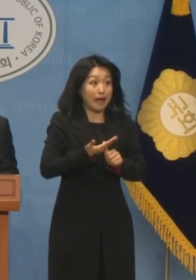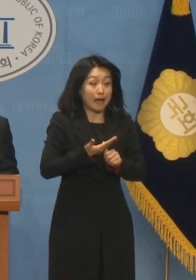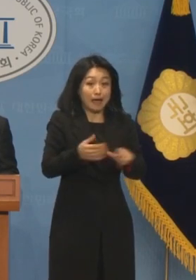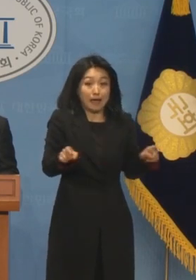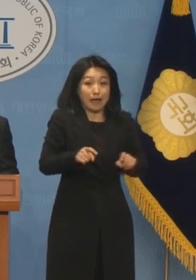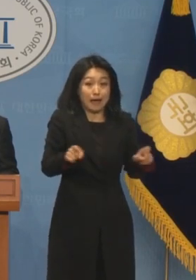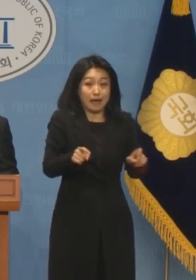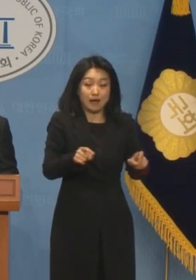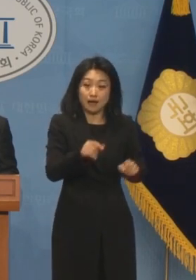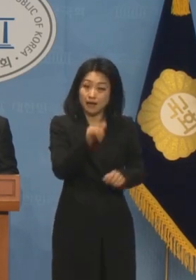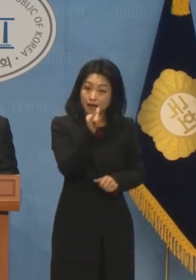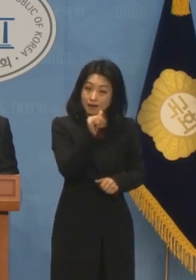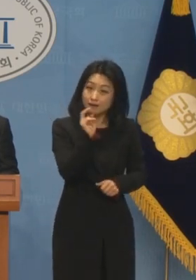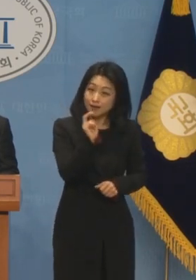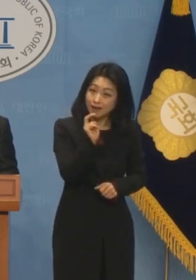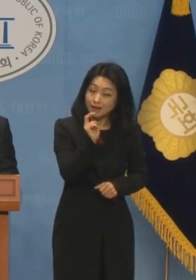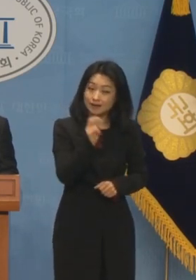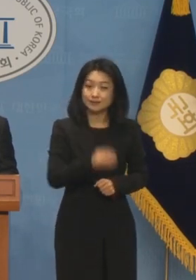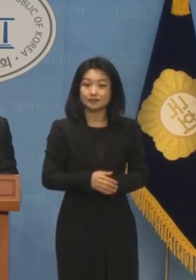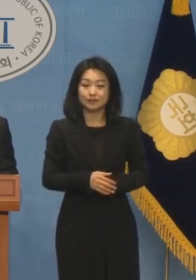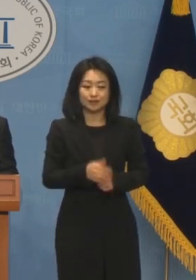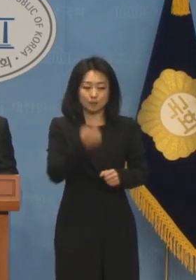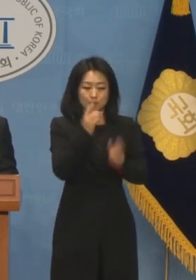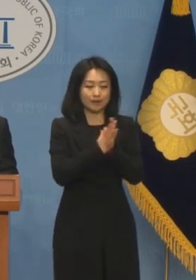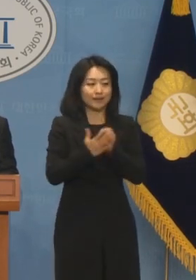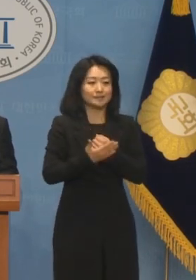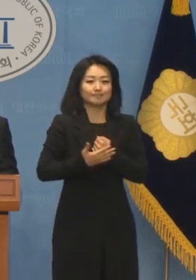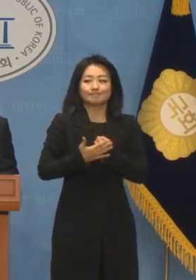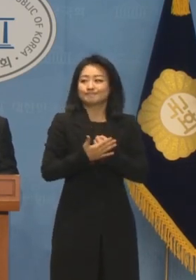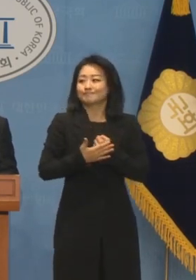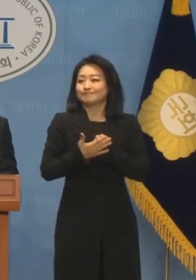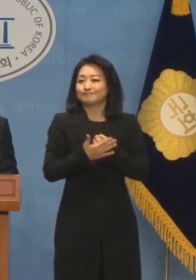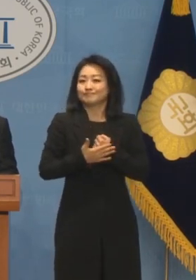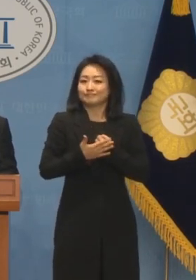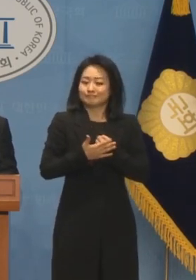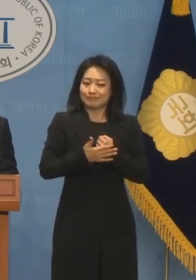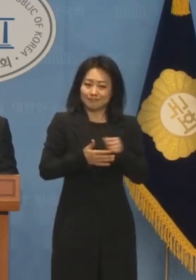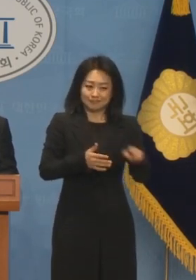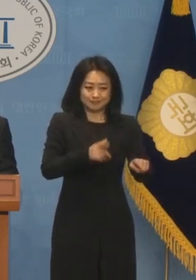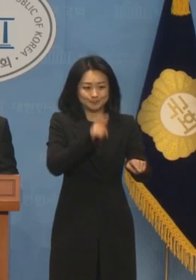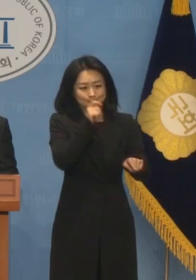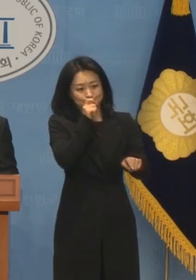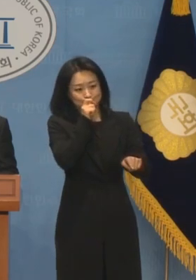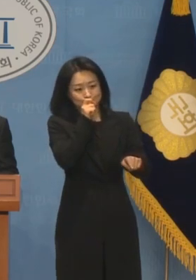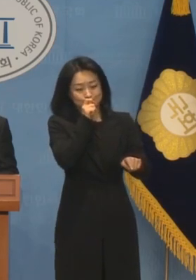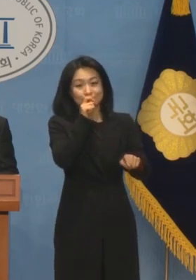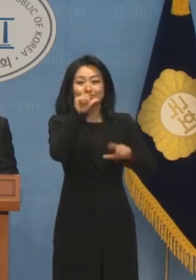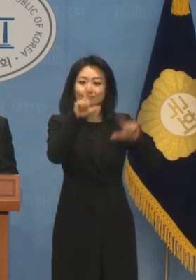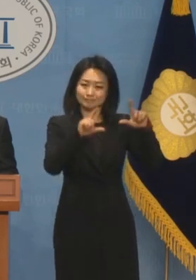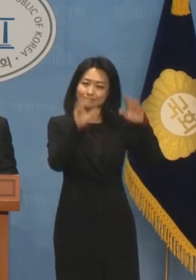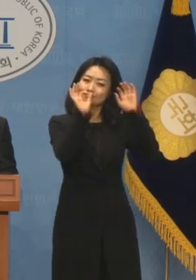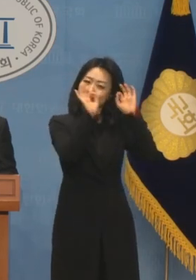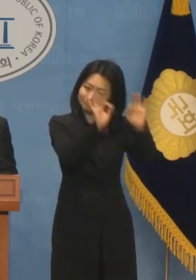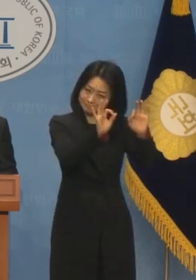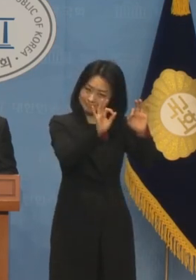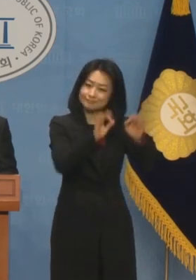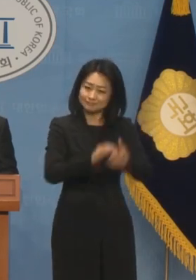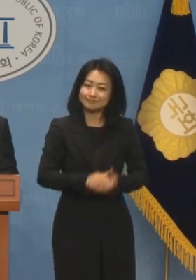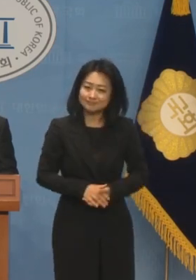하는 절박감과 보신주의에서 오는 기이한 침묵으로 보는 게 맞지